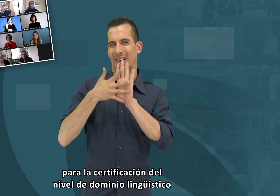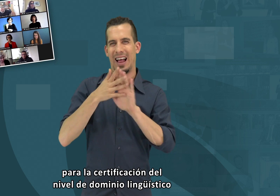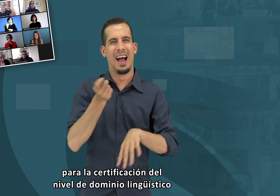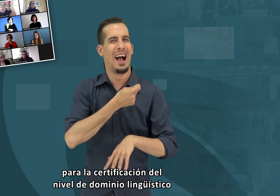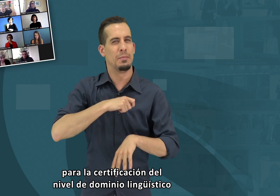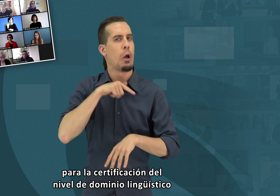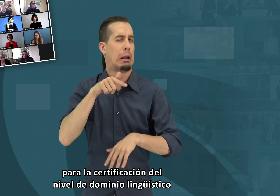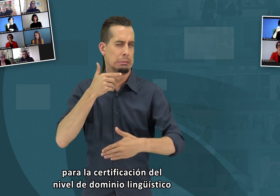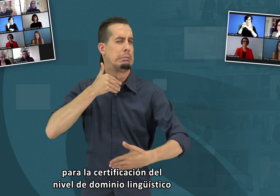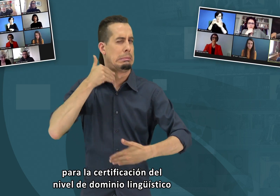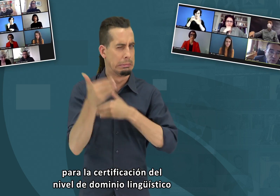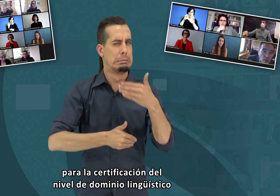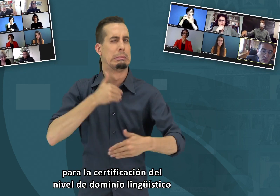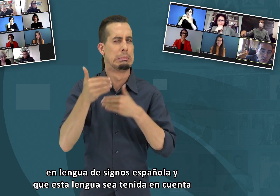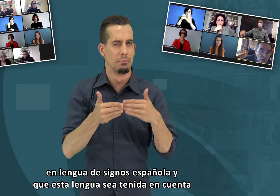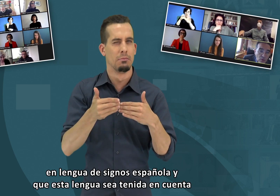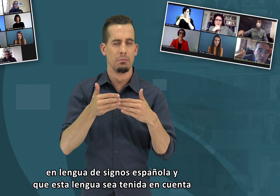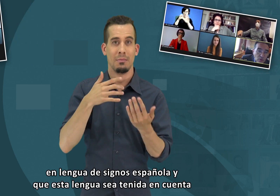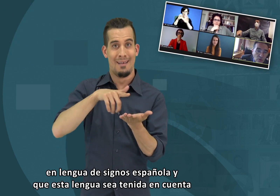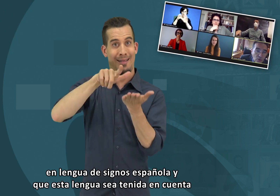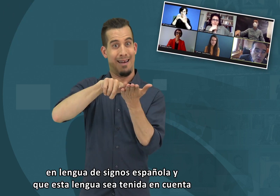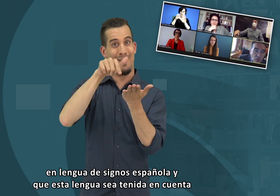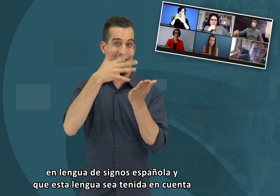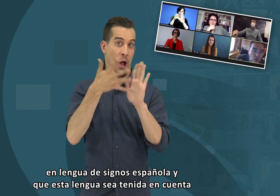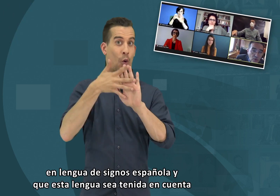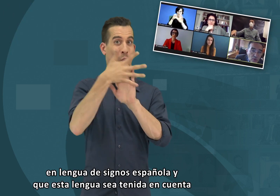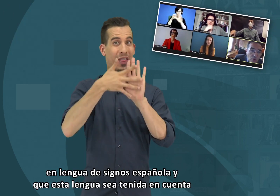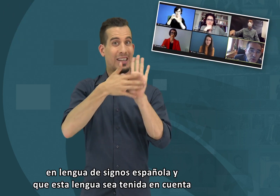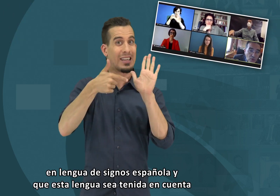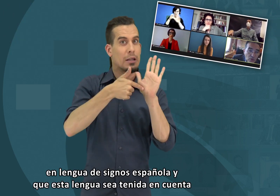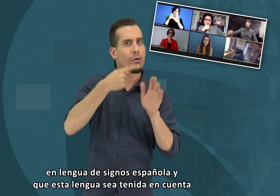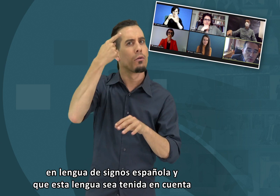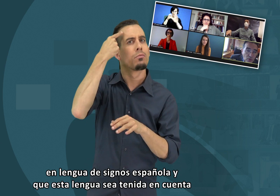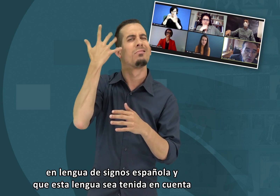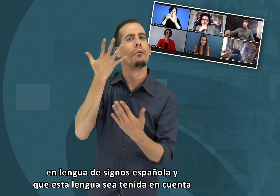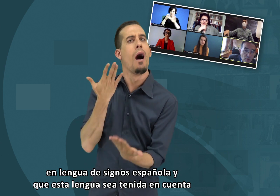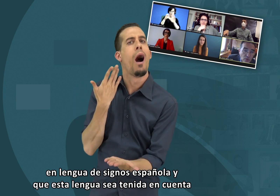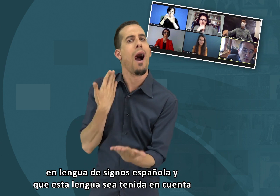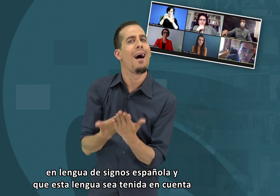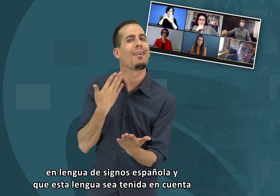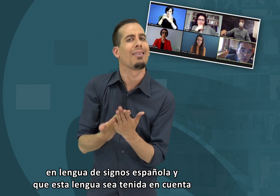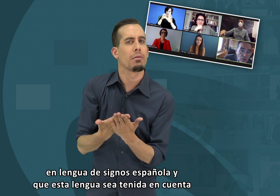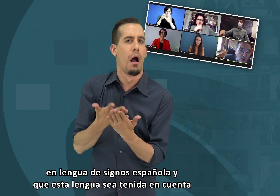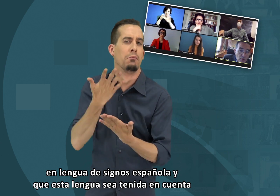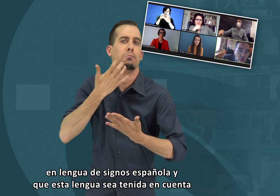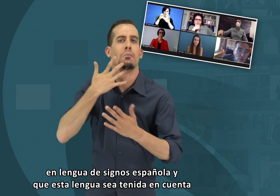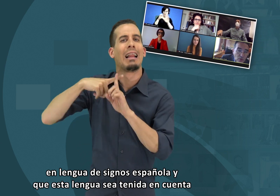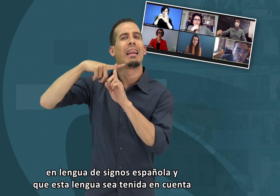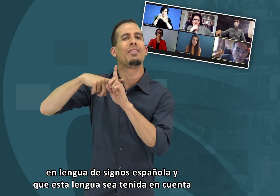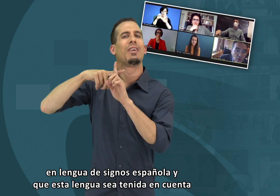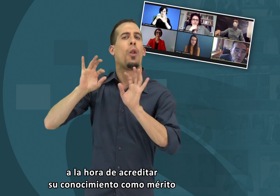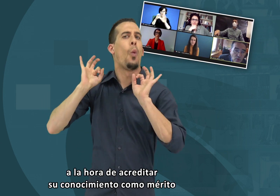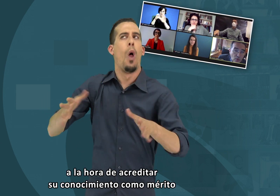lingüístico en lengua de signos española, y que esta lengua sea tenida en cuenta a la hora de acreditar su